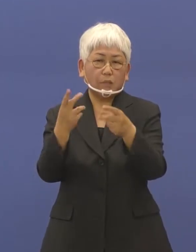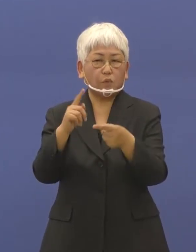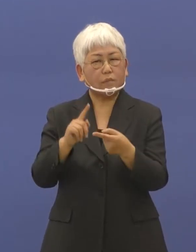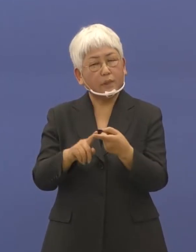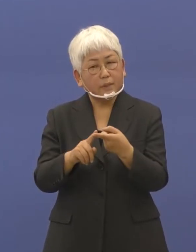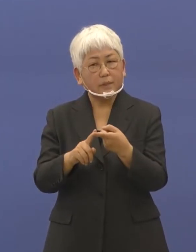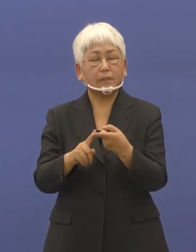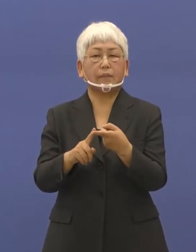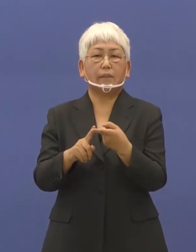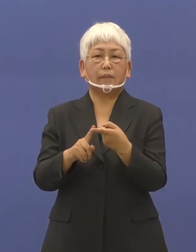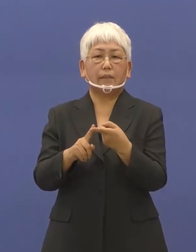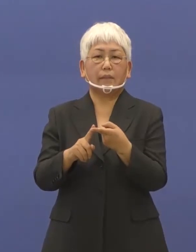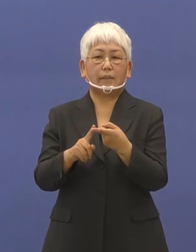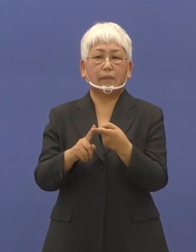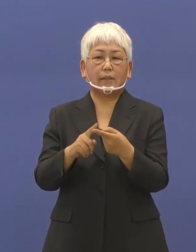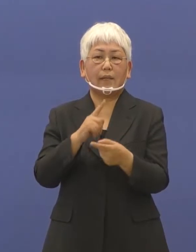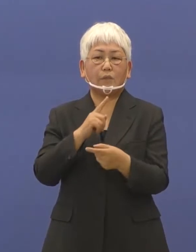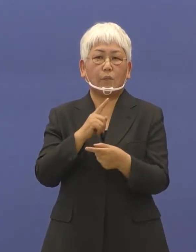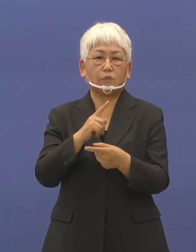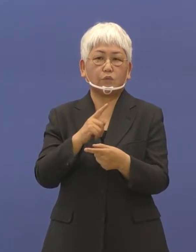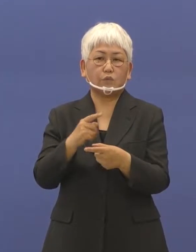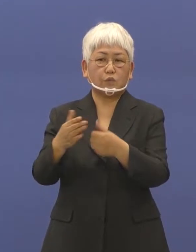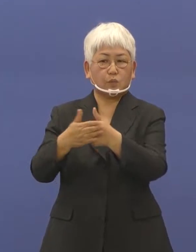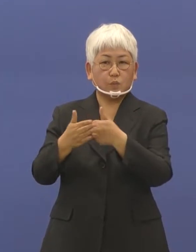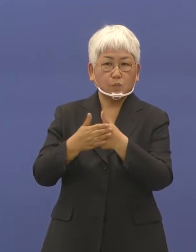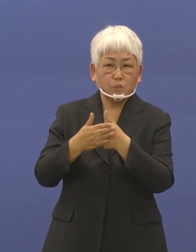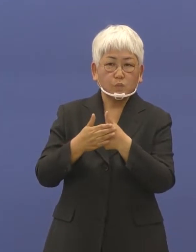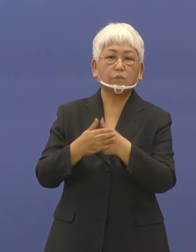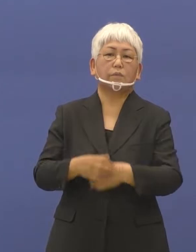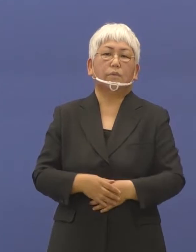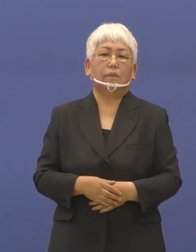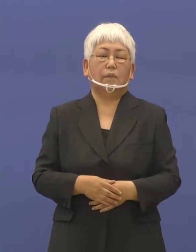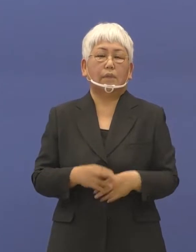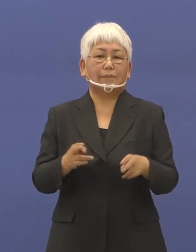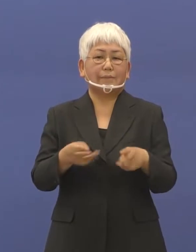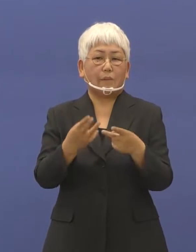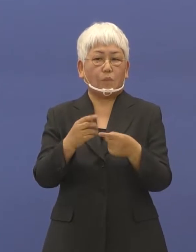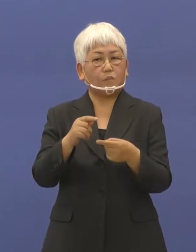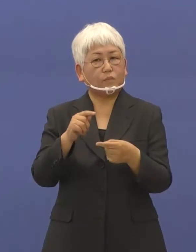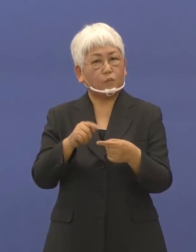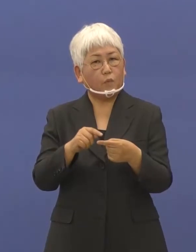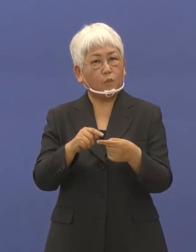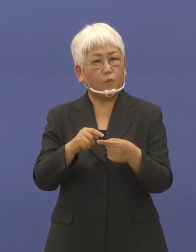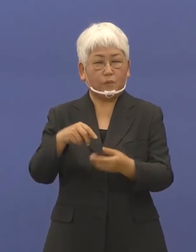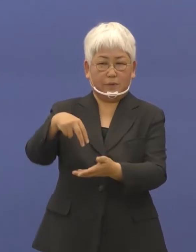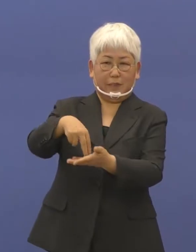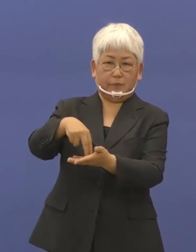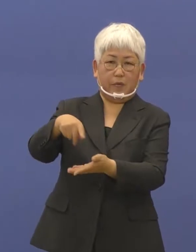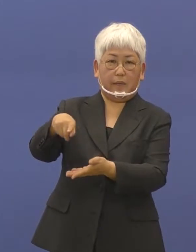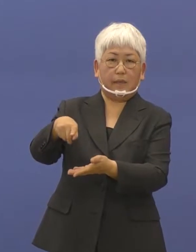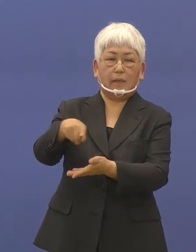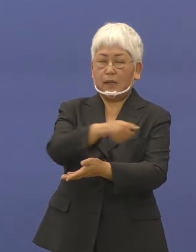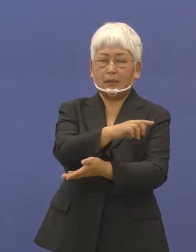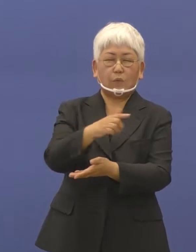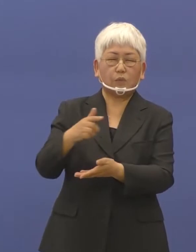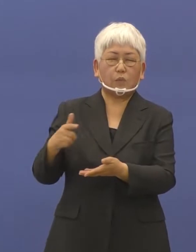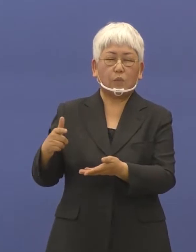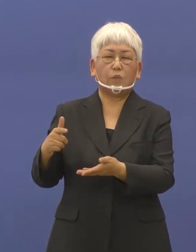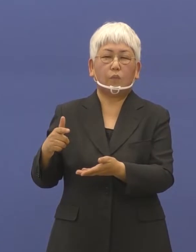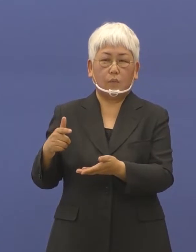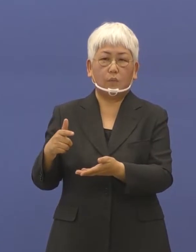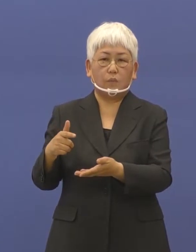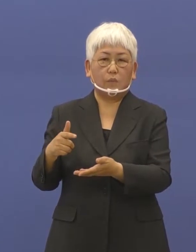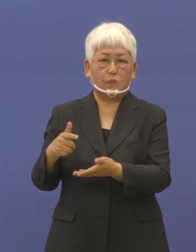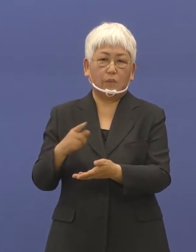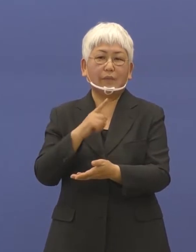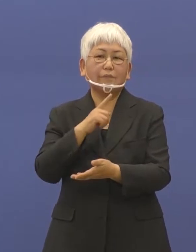なアドバイス、また専門的な立場からのさまざまな